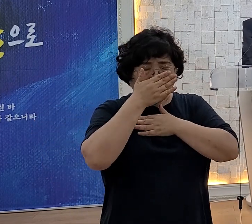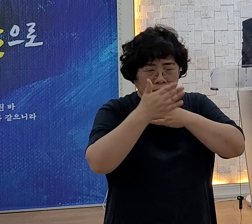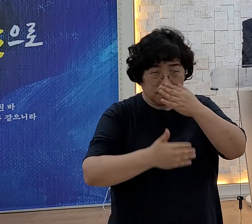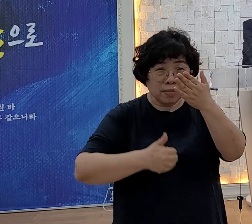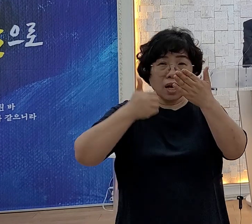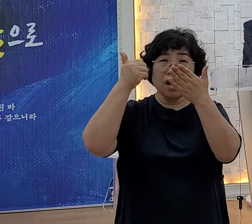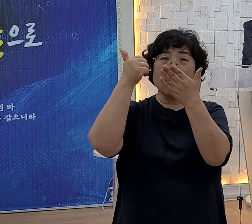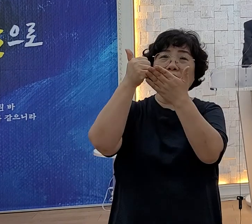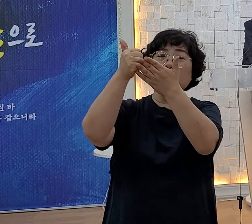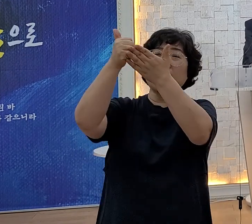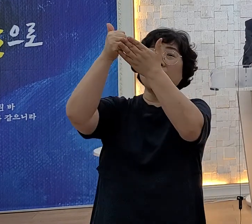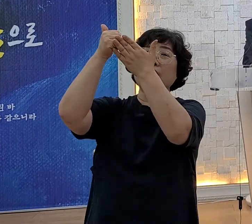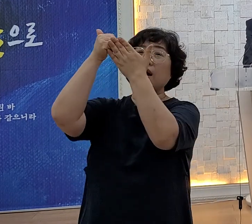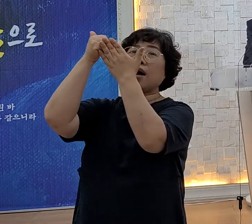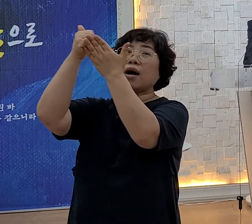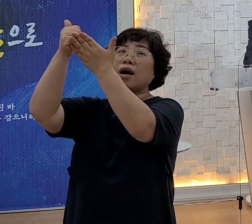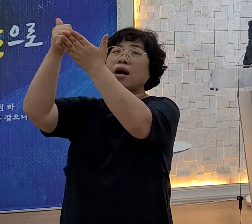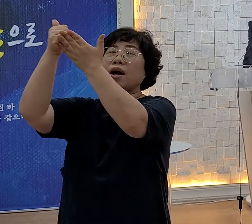나의